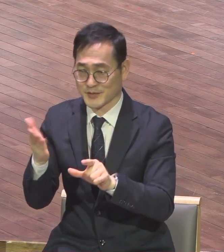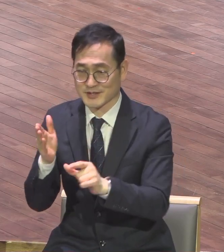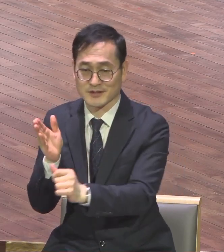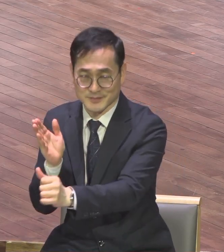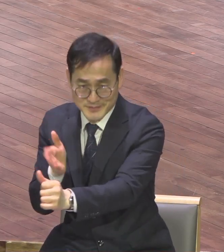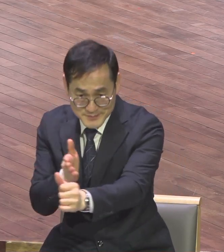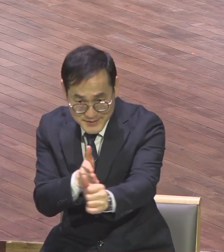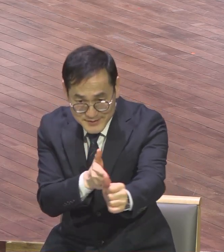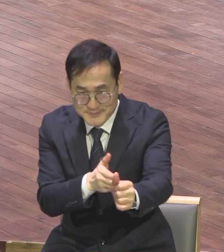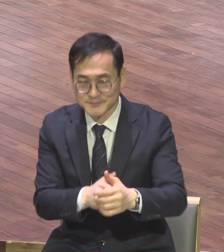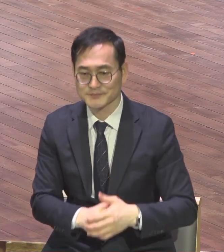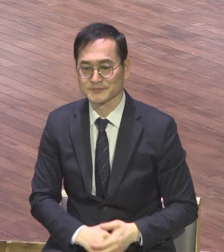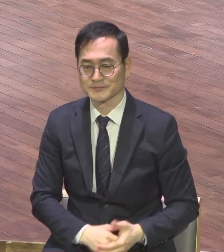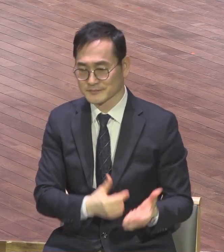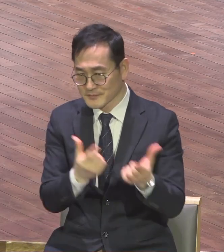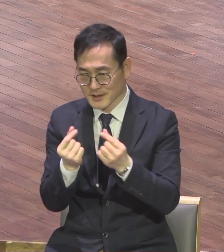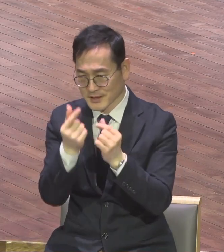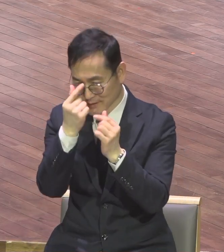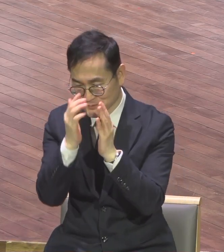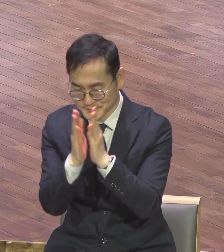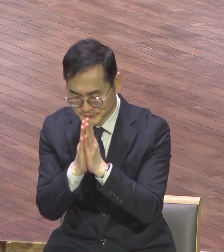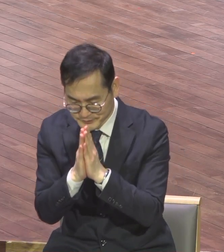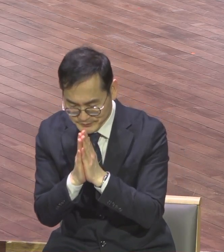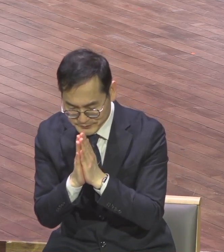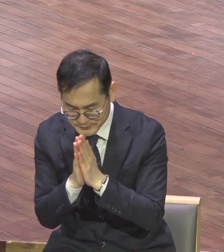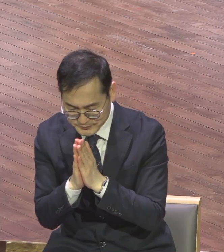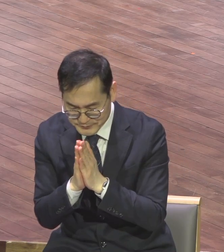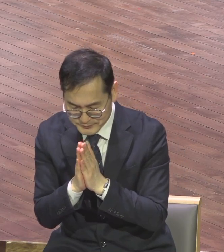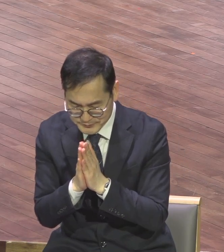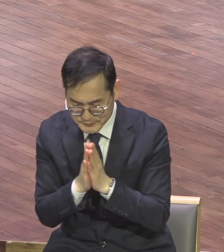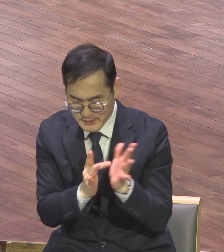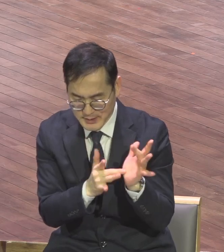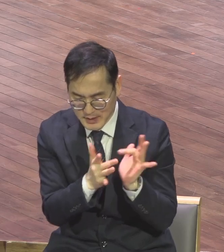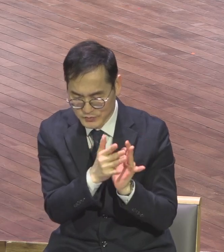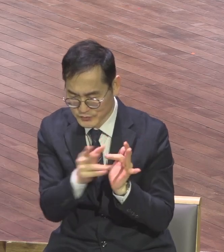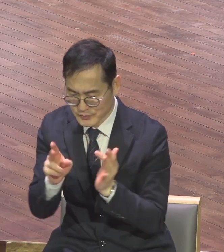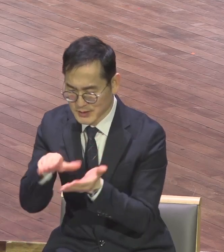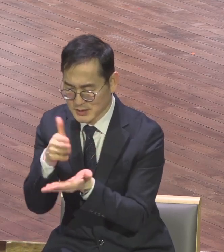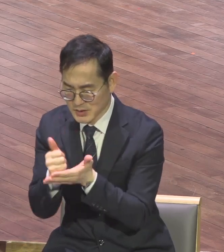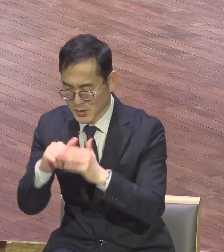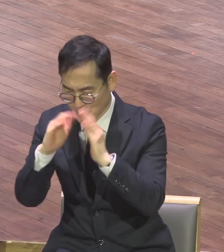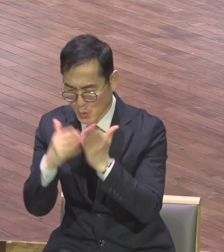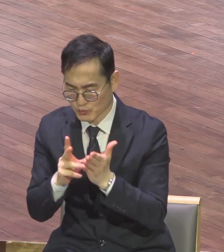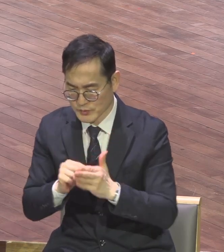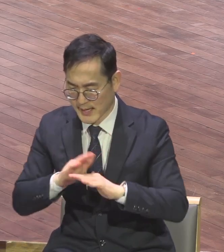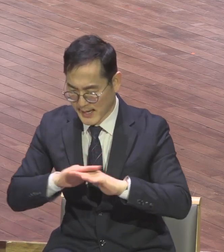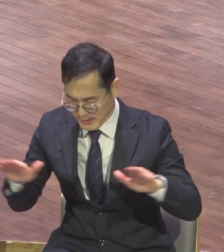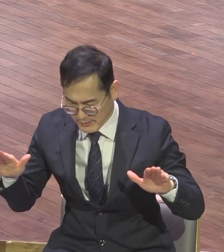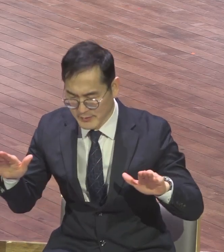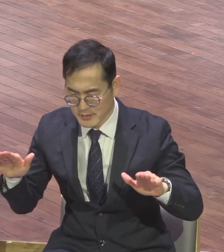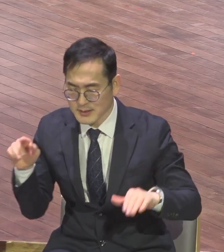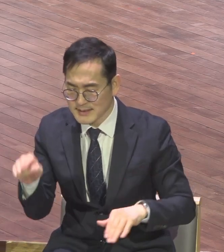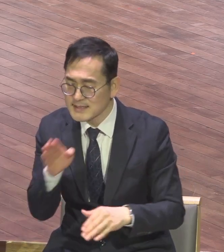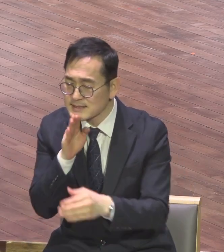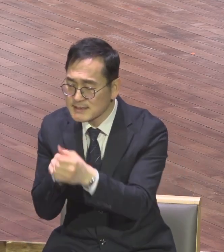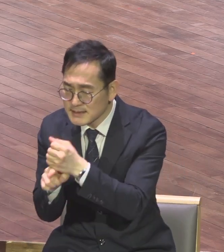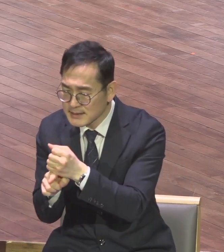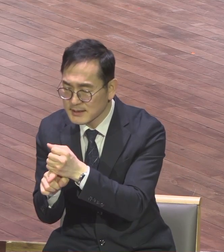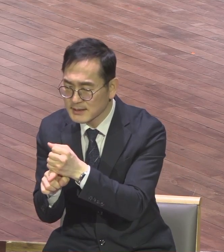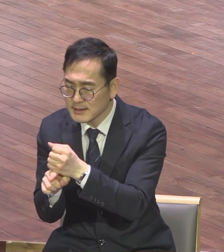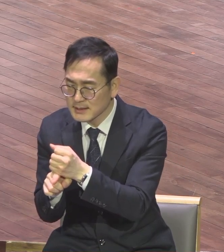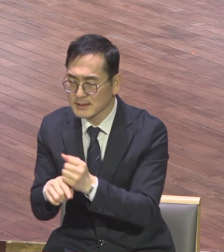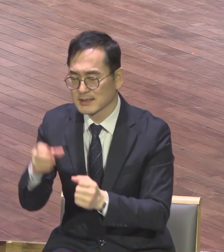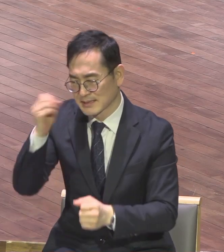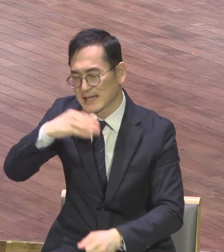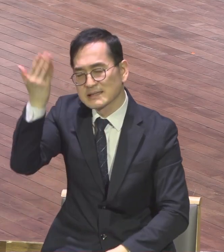축원합니다. 기도하겠습니다. 하나님 아버지 감사합니다. 예수는 그리스도 모든 문제 해결자라는 이 진리가 오늘 우리에게